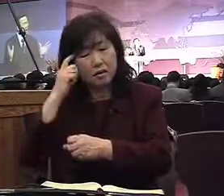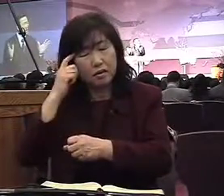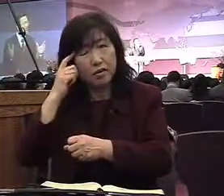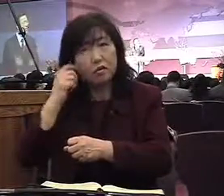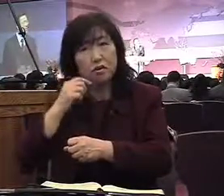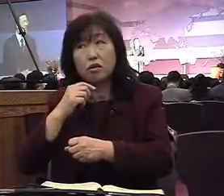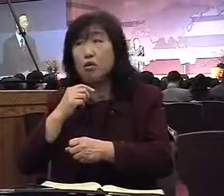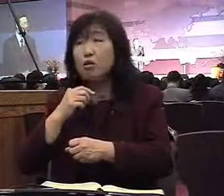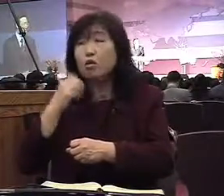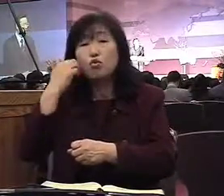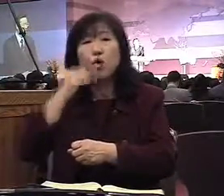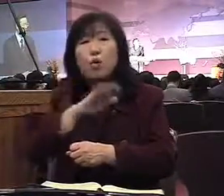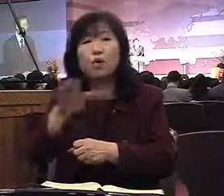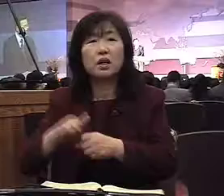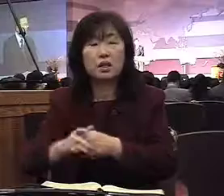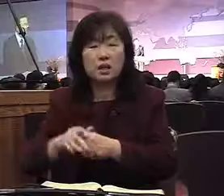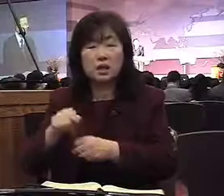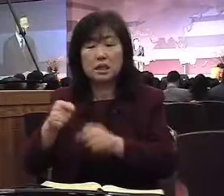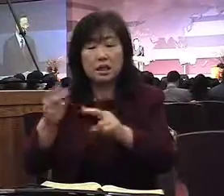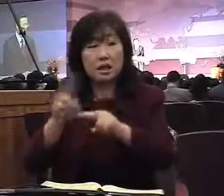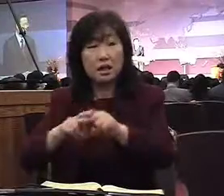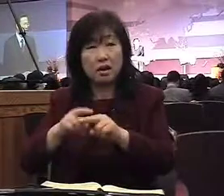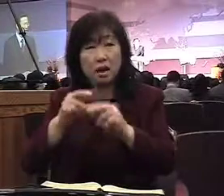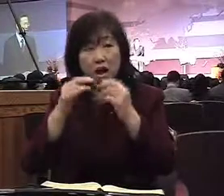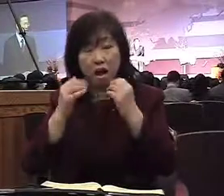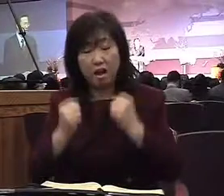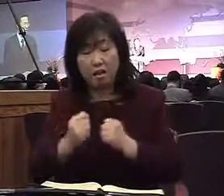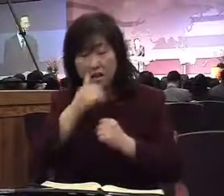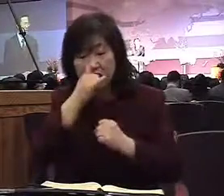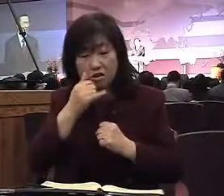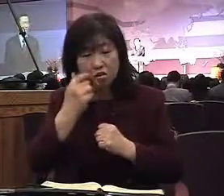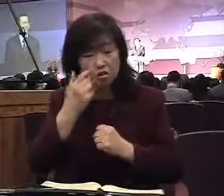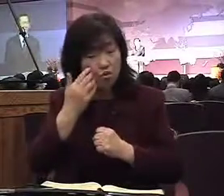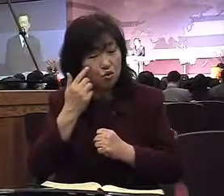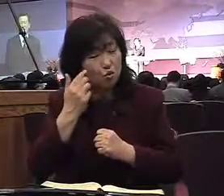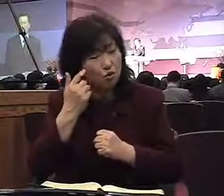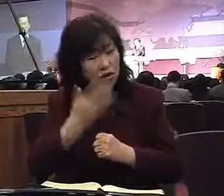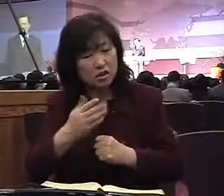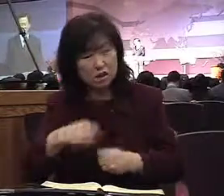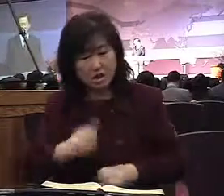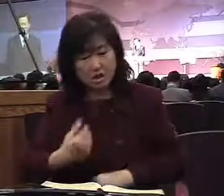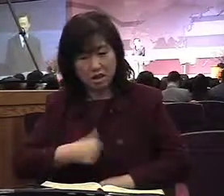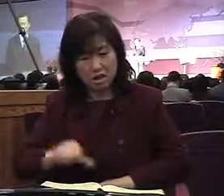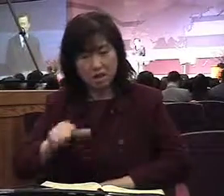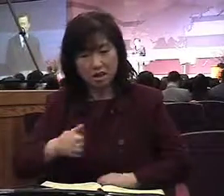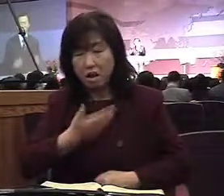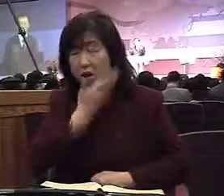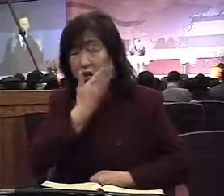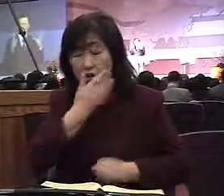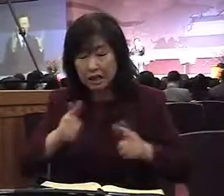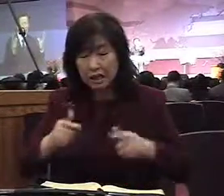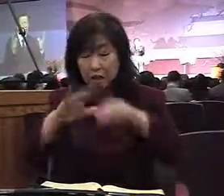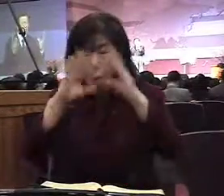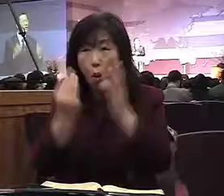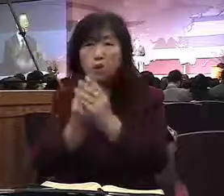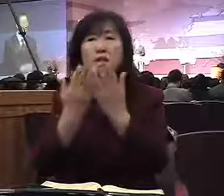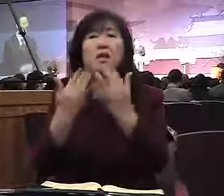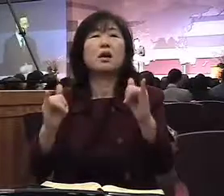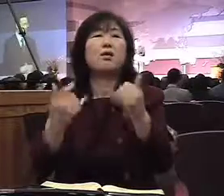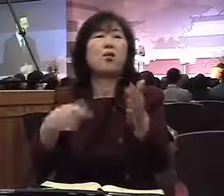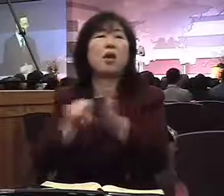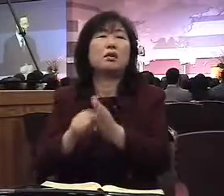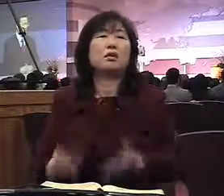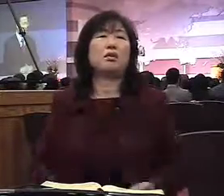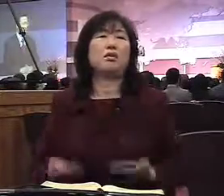누가 우리가 이 자리에 앉아 있을 수가 있었겠습니까? 하나님은 자기 아들을 아끼지 아니하시고 우리 모든 사람 위에